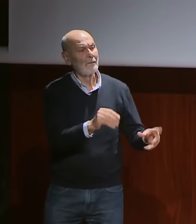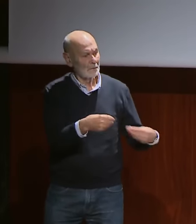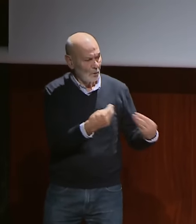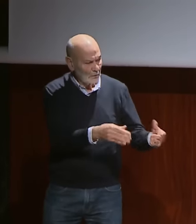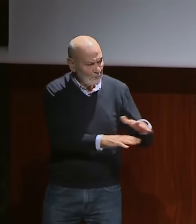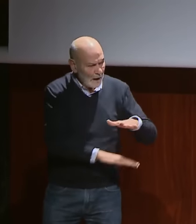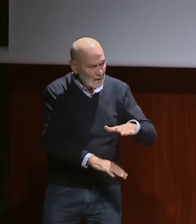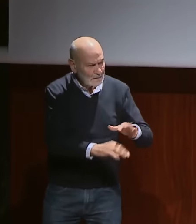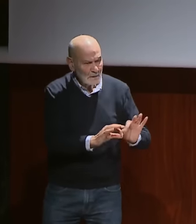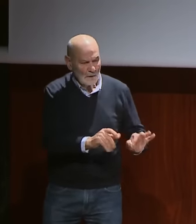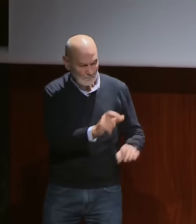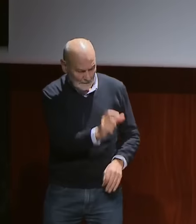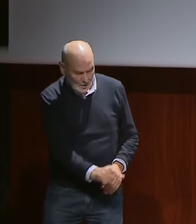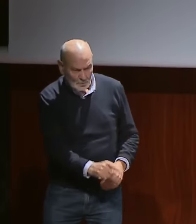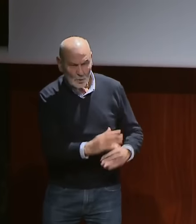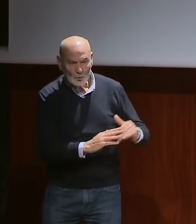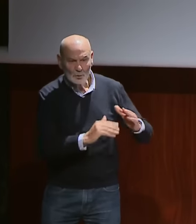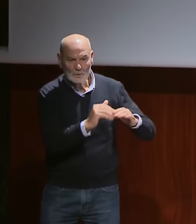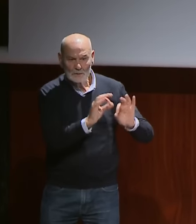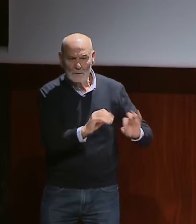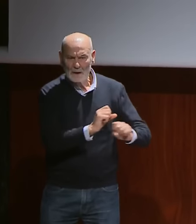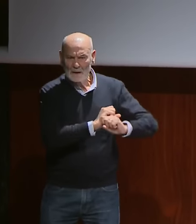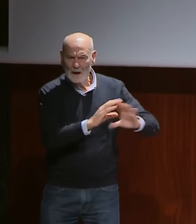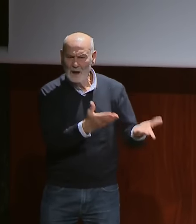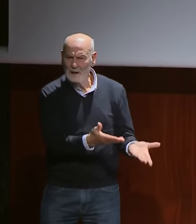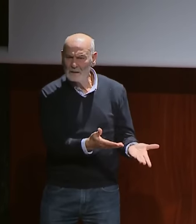il y a beaucoup de personnes comme ça